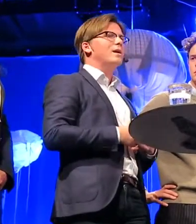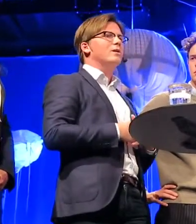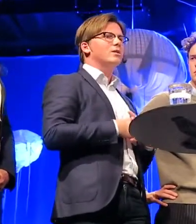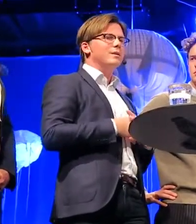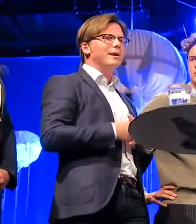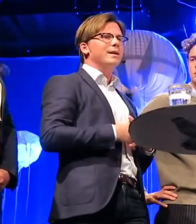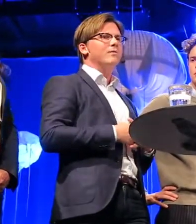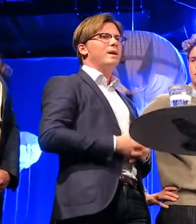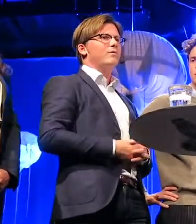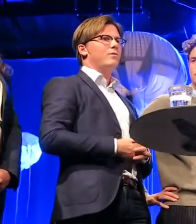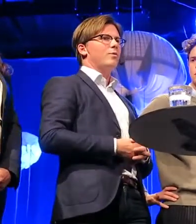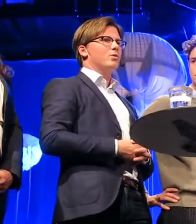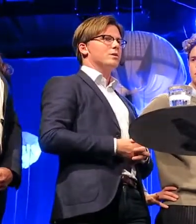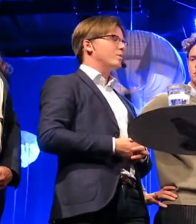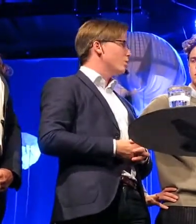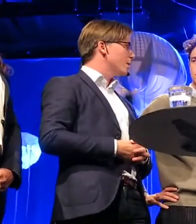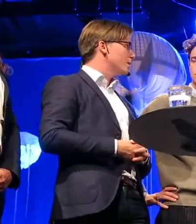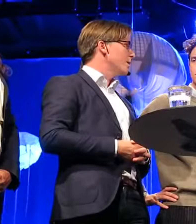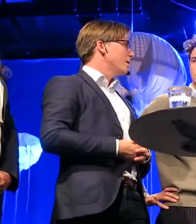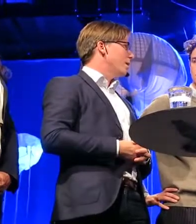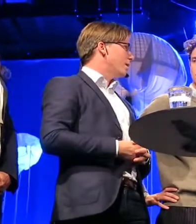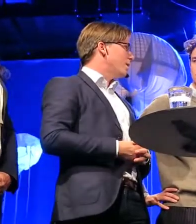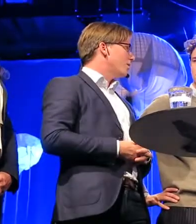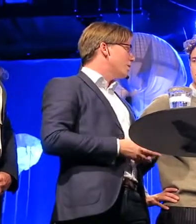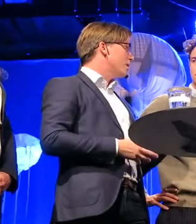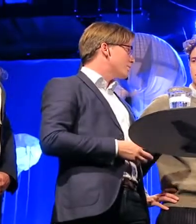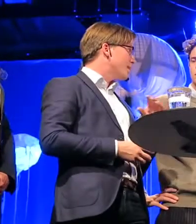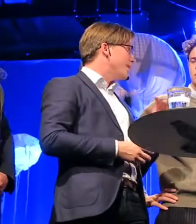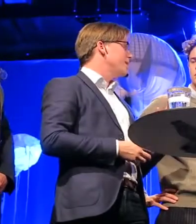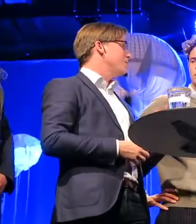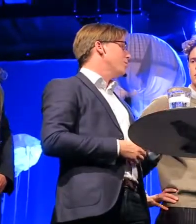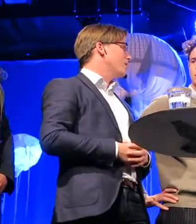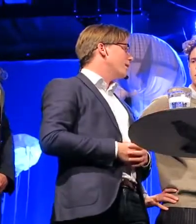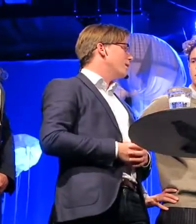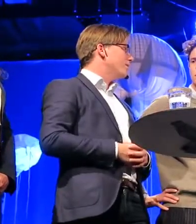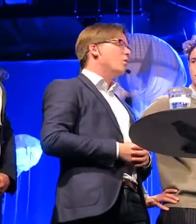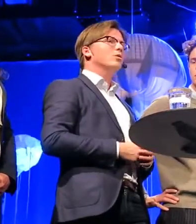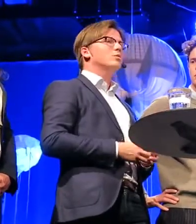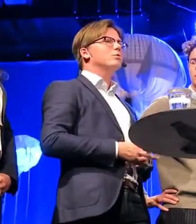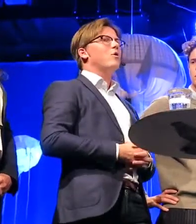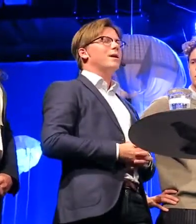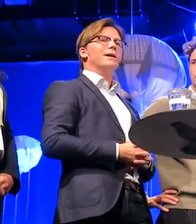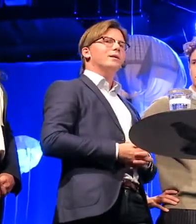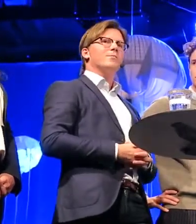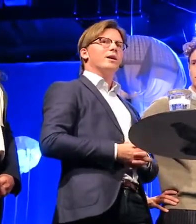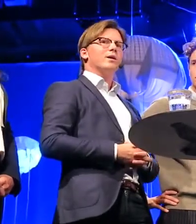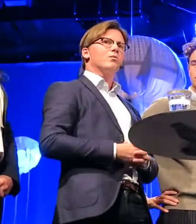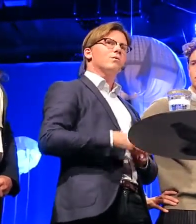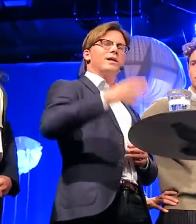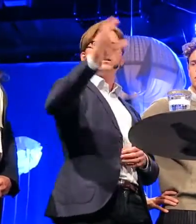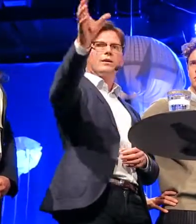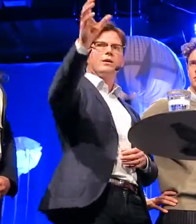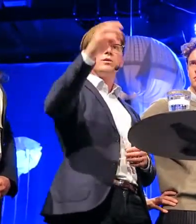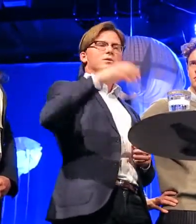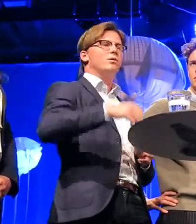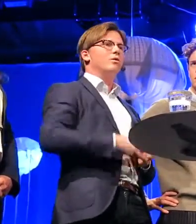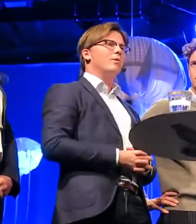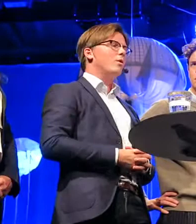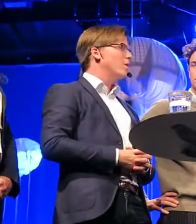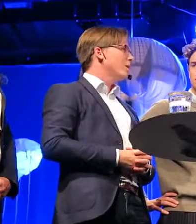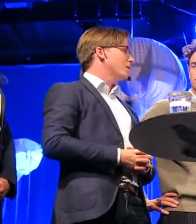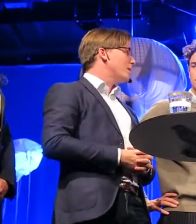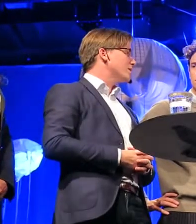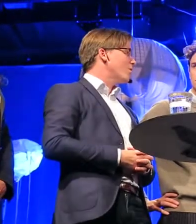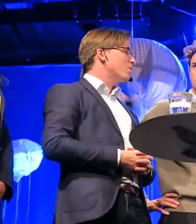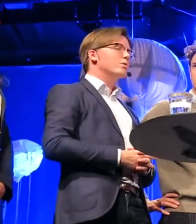det som är dåligt, det är ett regelverk för att få bort det som är dåligt. Och det är liksom min ingång i det här. Jag kan inte peka ut vilket energislag